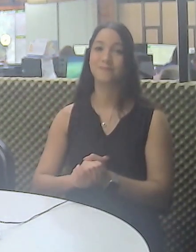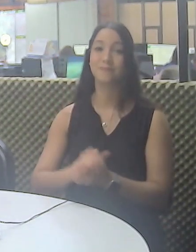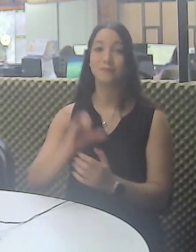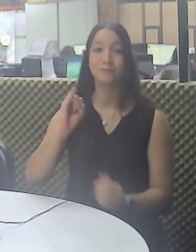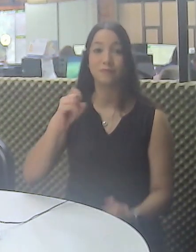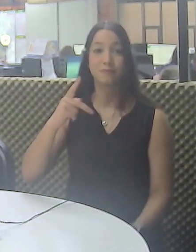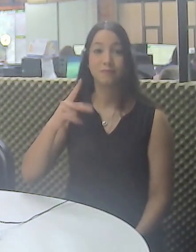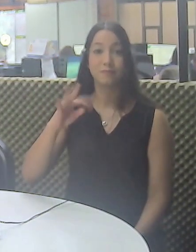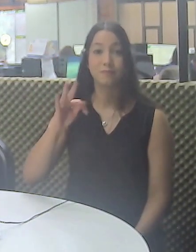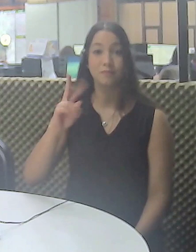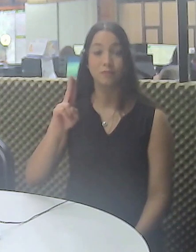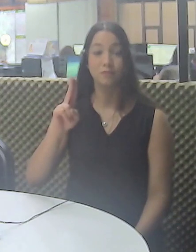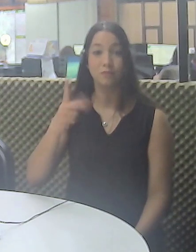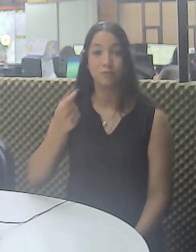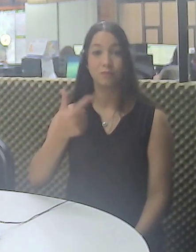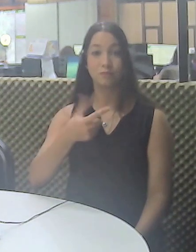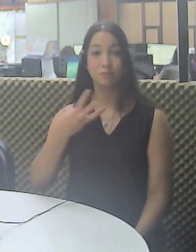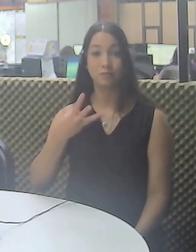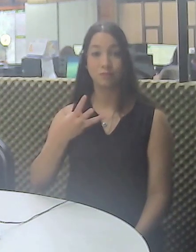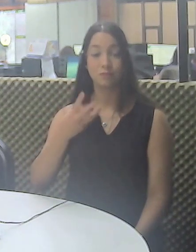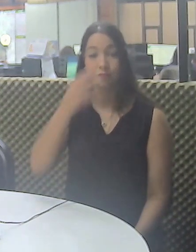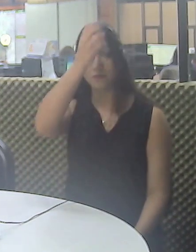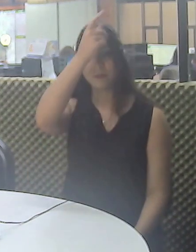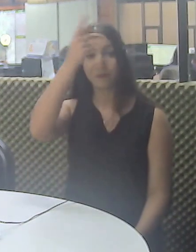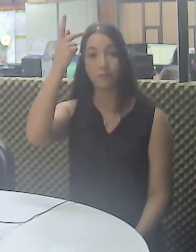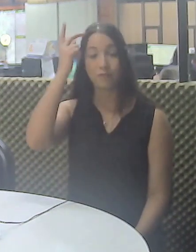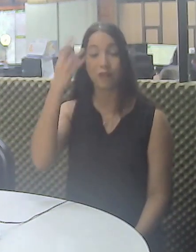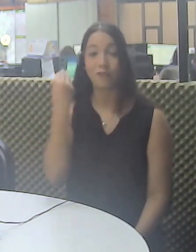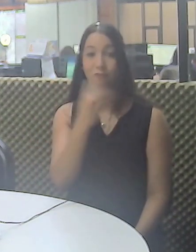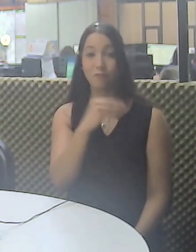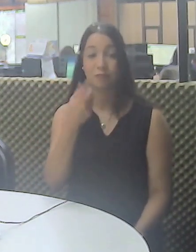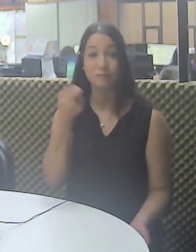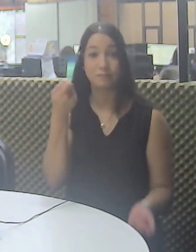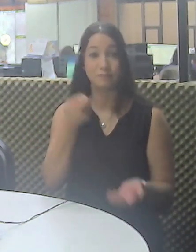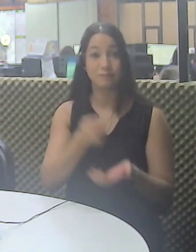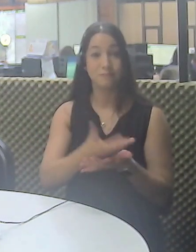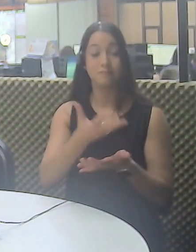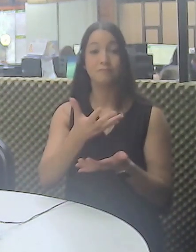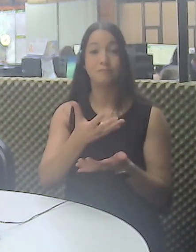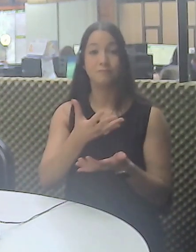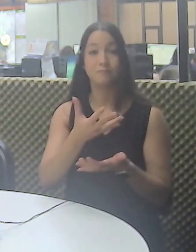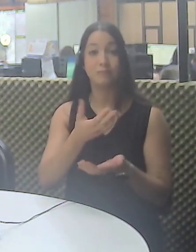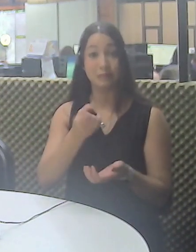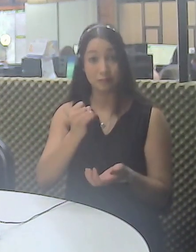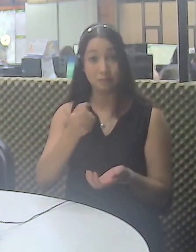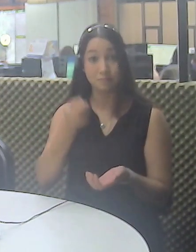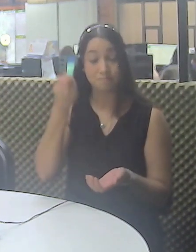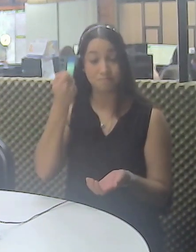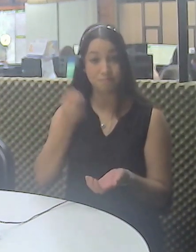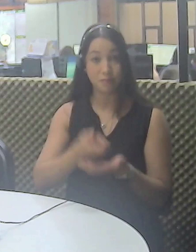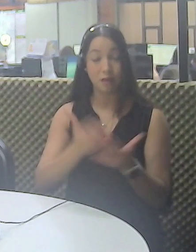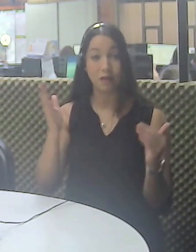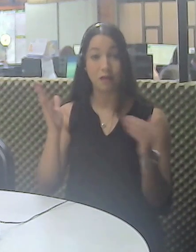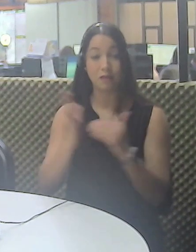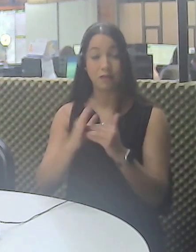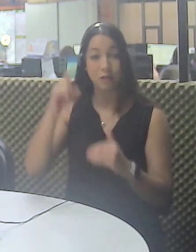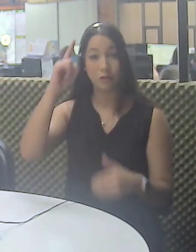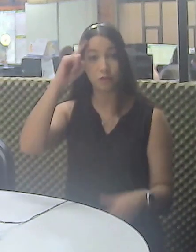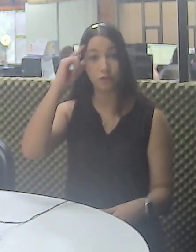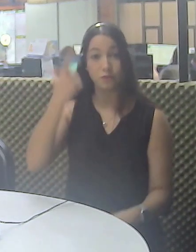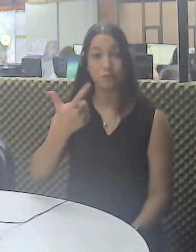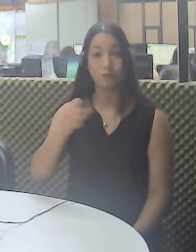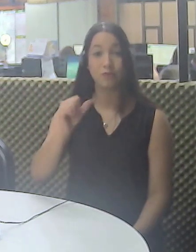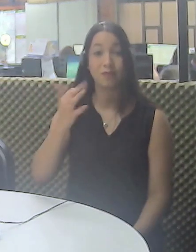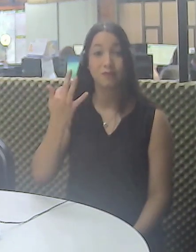IPTU 2023, a Prefeitura oferece facilidades de pagamento. Quem pagar à vista até o próximo dia 28